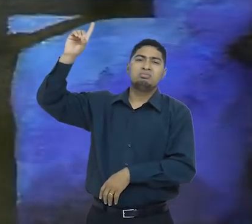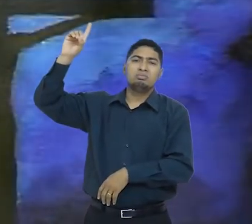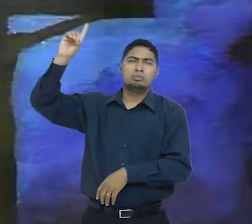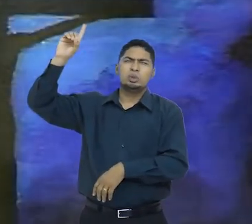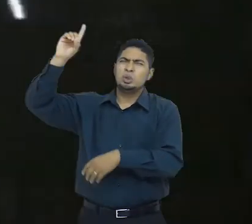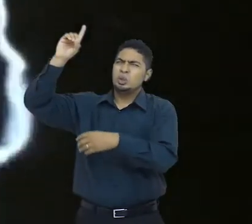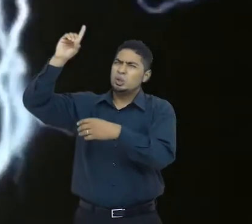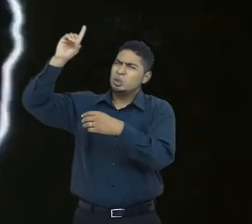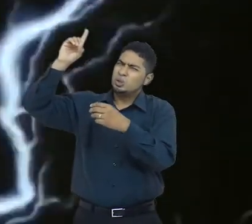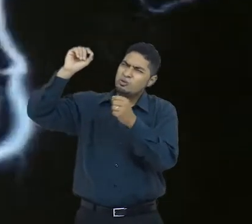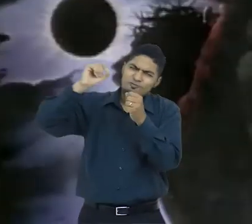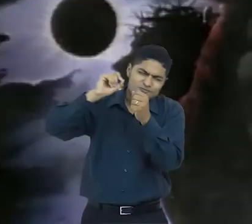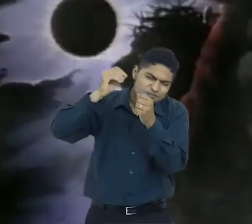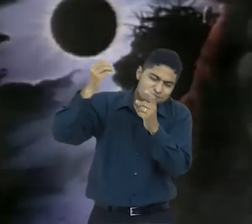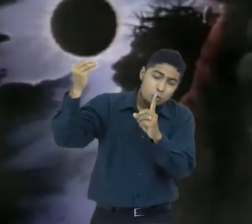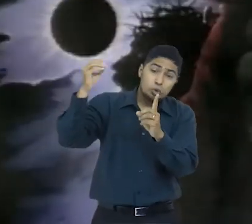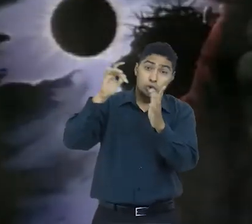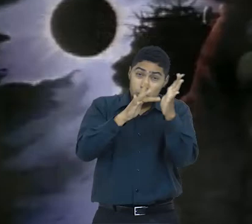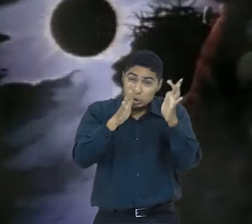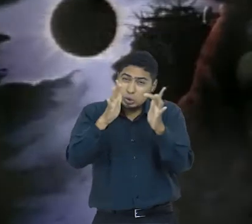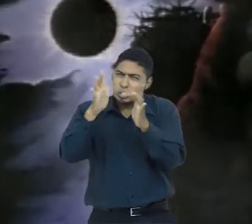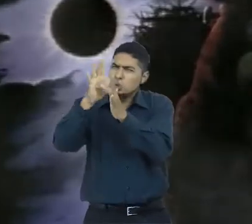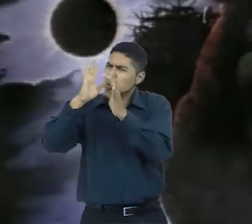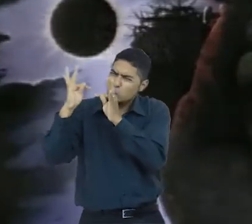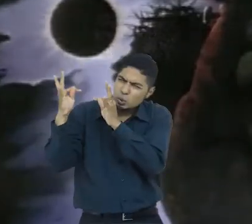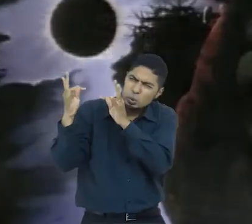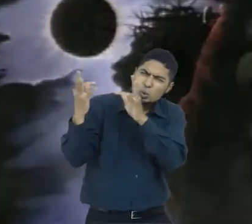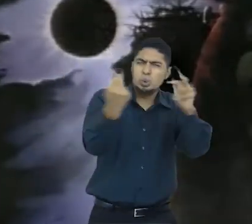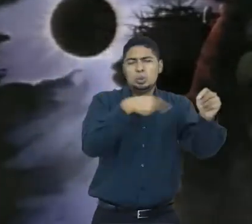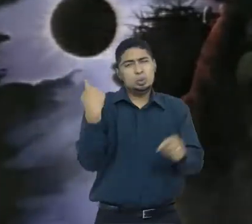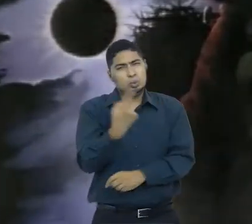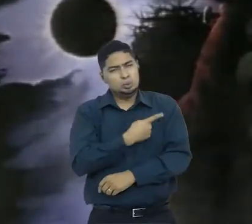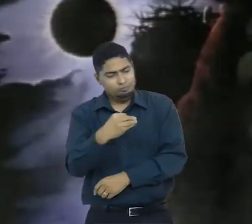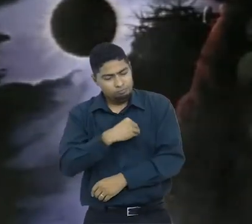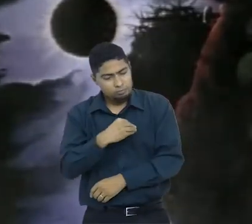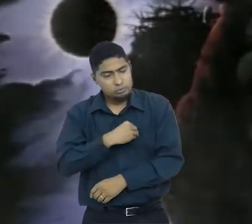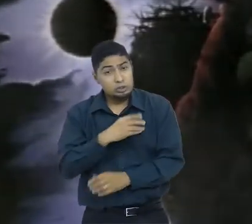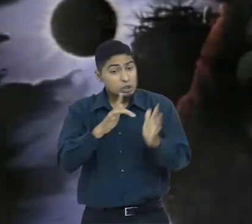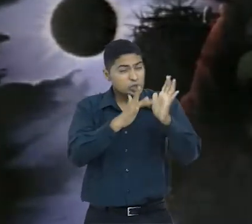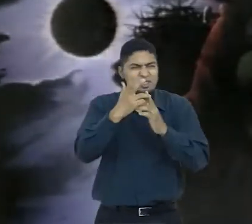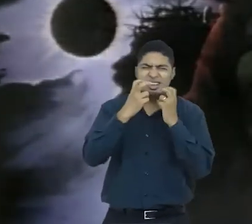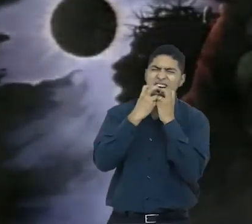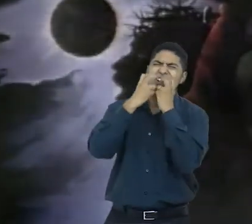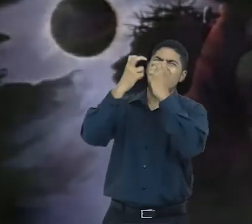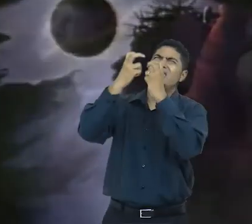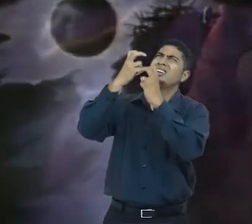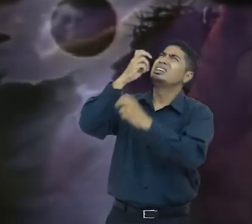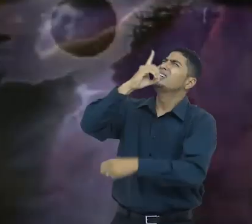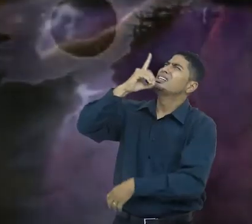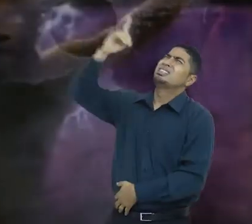sobre ele todos os nossos pecados. Jesus clamou em alta voz: